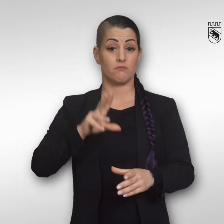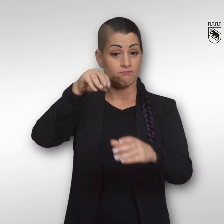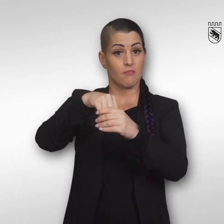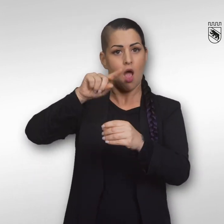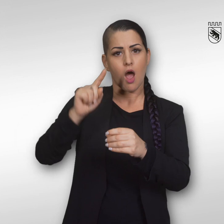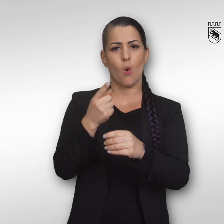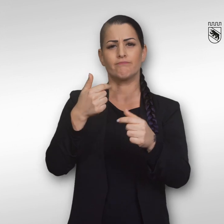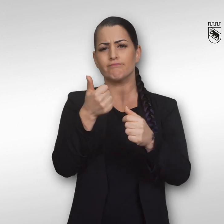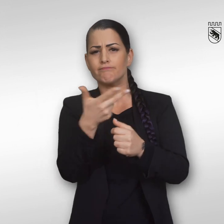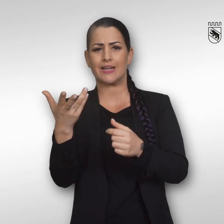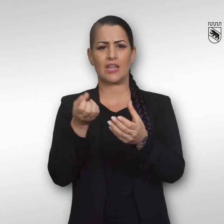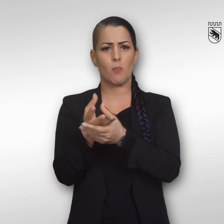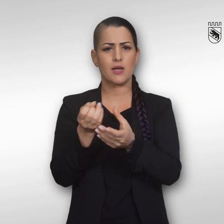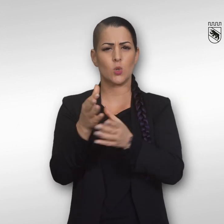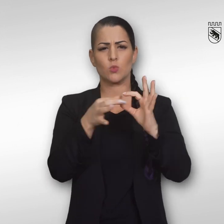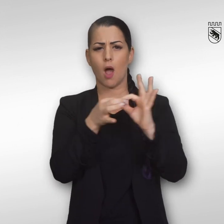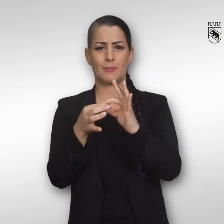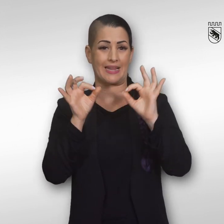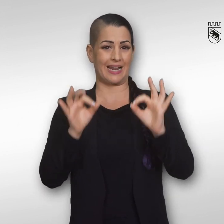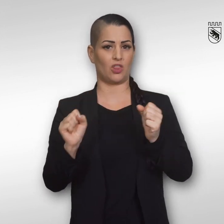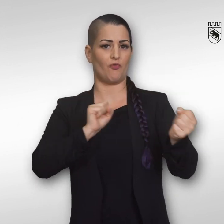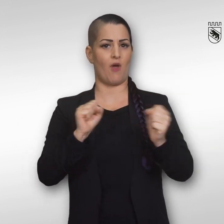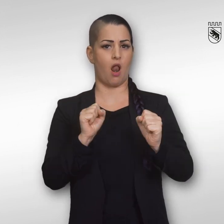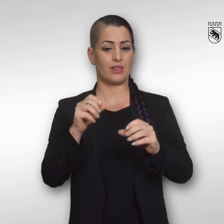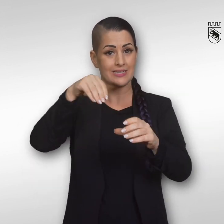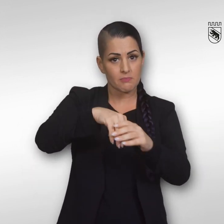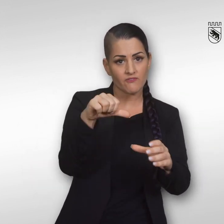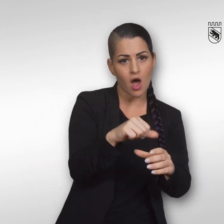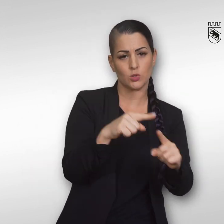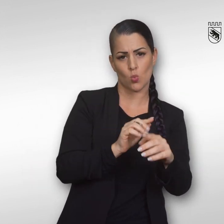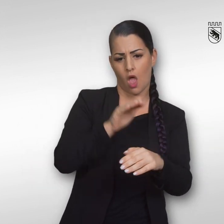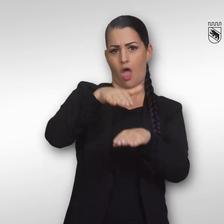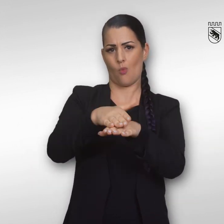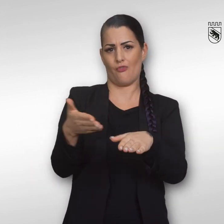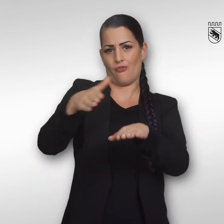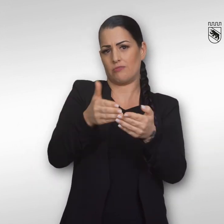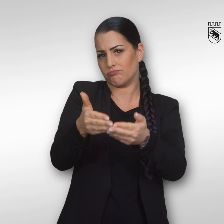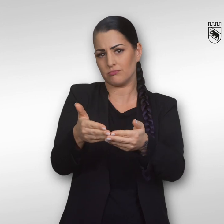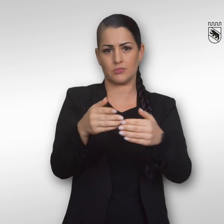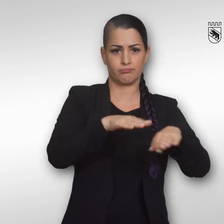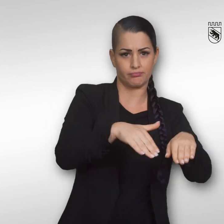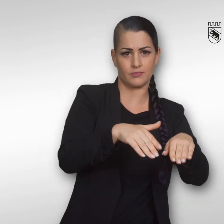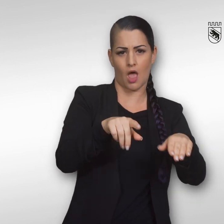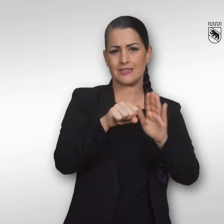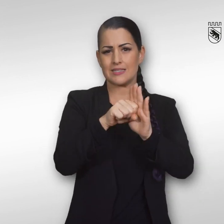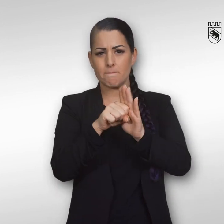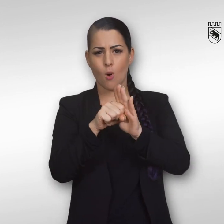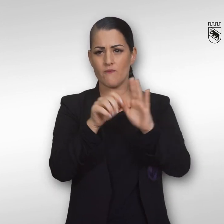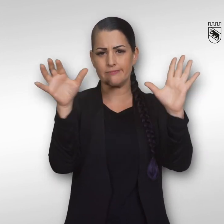Außerdem sind weitere wichtige Informationen im Zusammenhang mit dem richtigen Verhalten an, in und auf der Aare vermerkt.